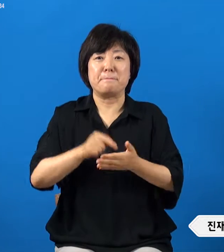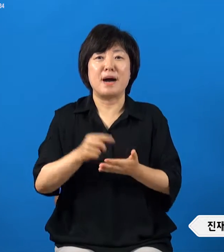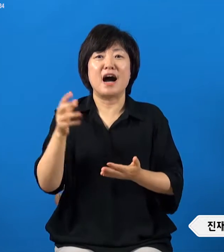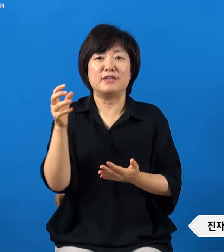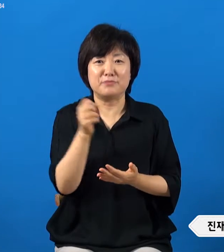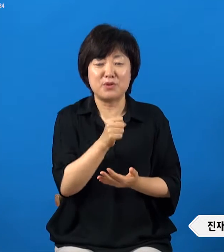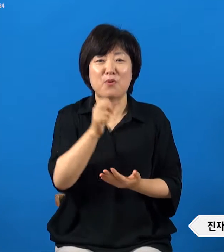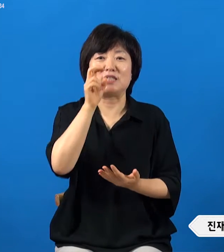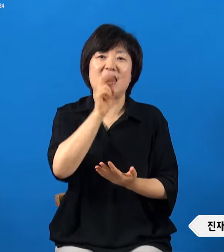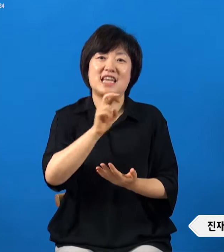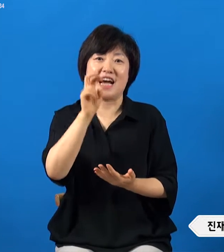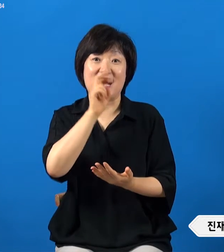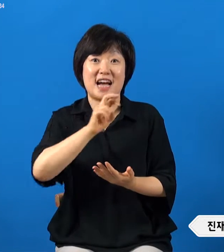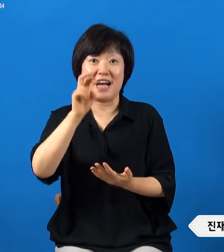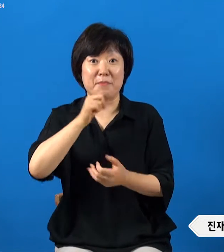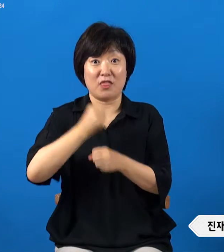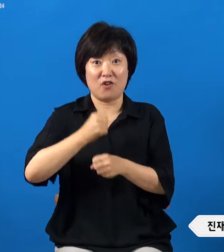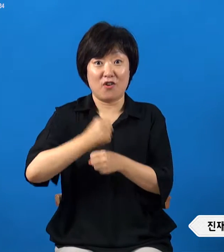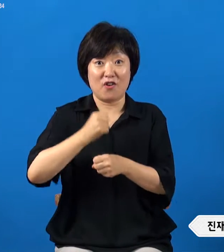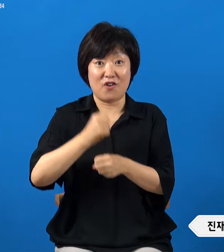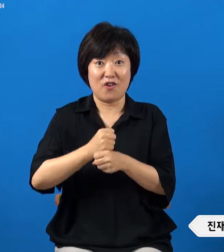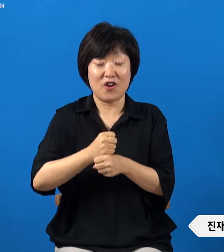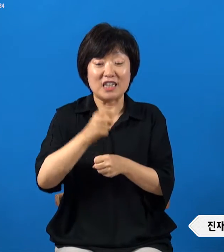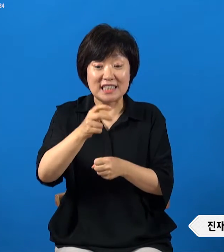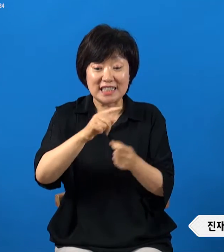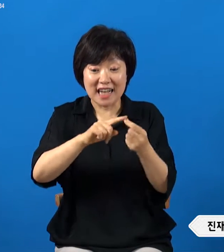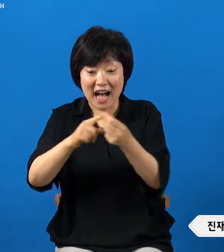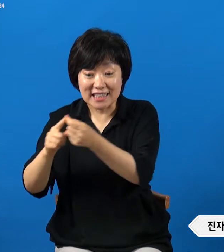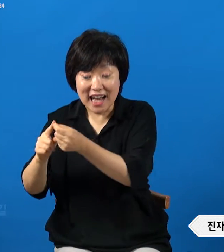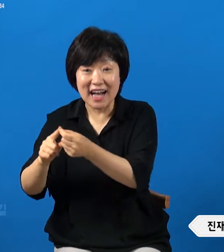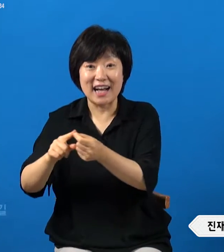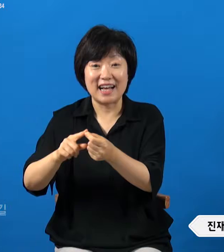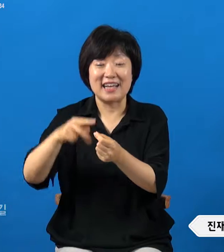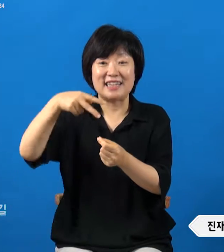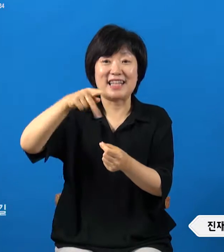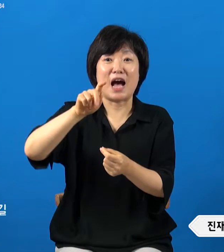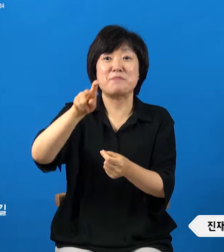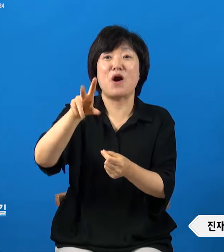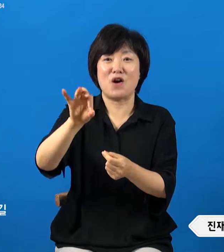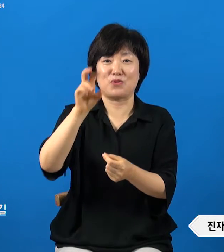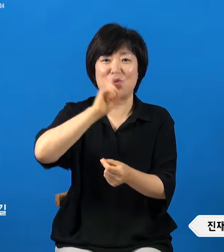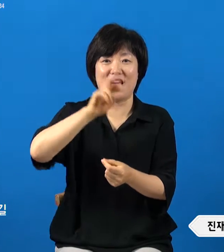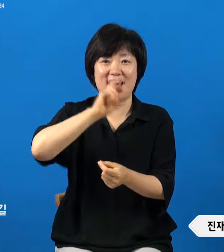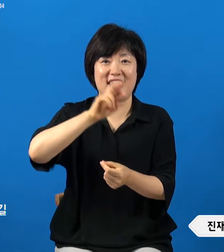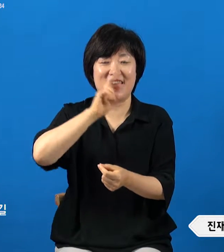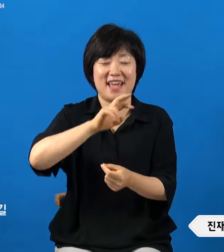유명한 사명이란 노래입니다. 그 가사는 이렇게 시작합니다.